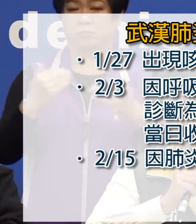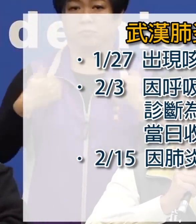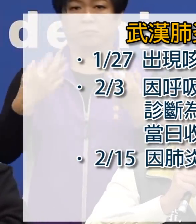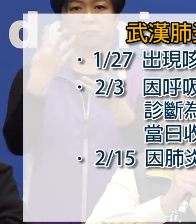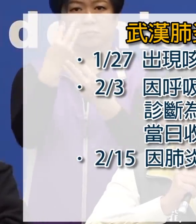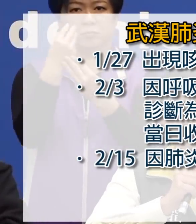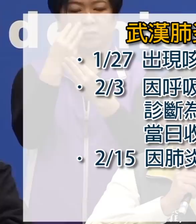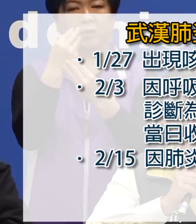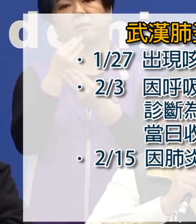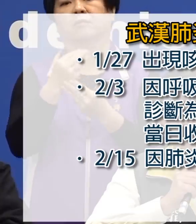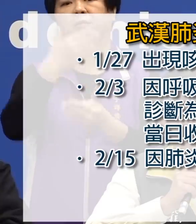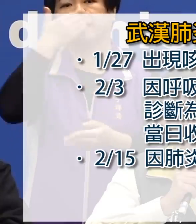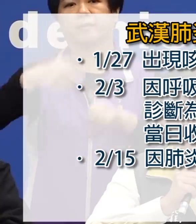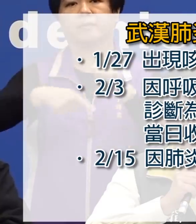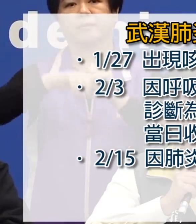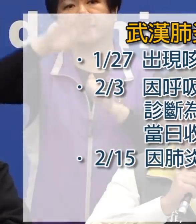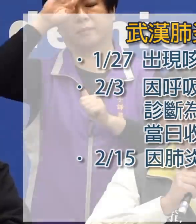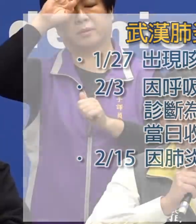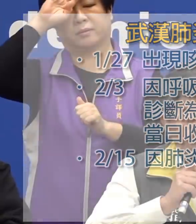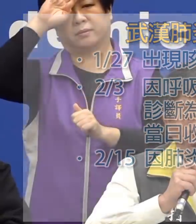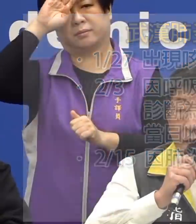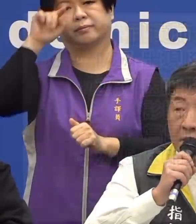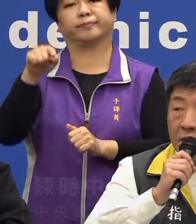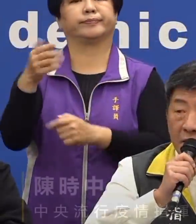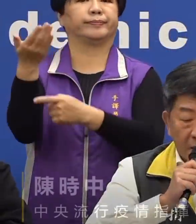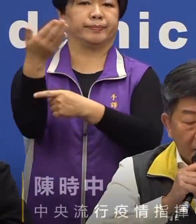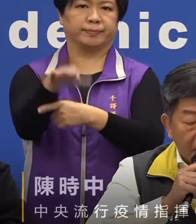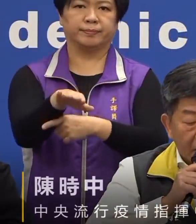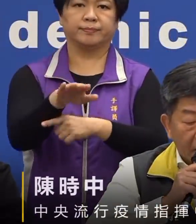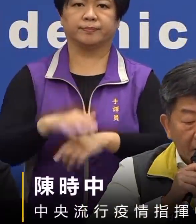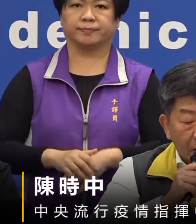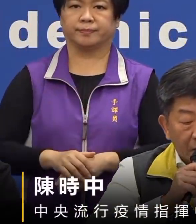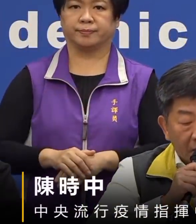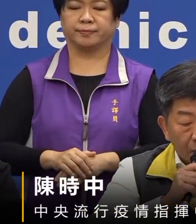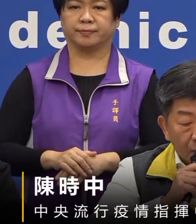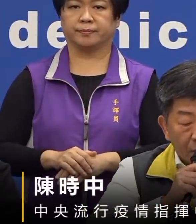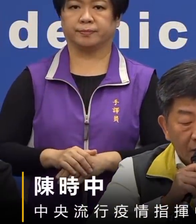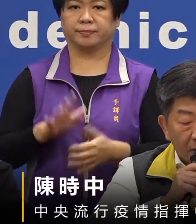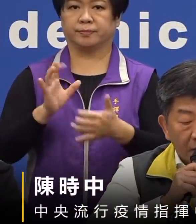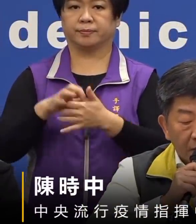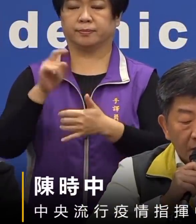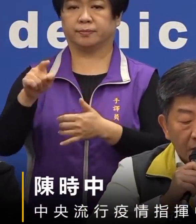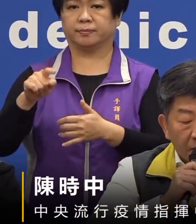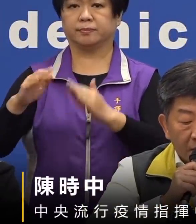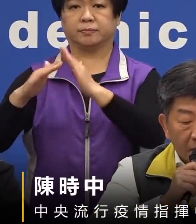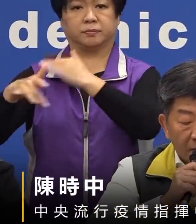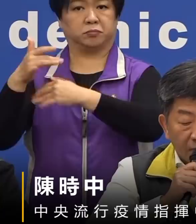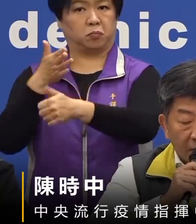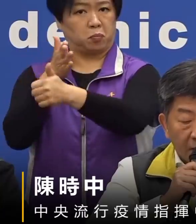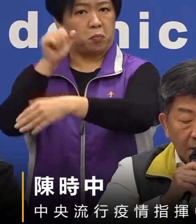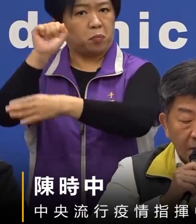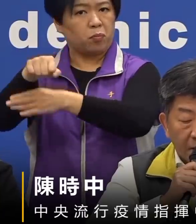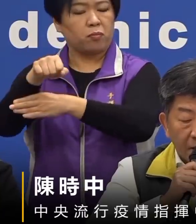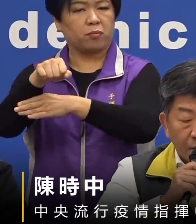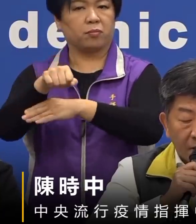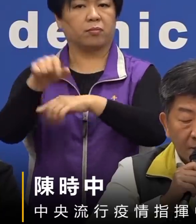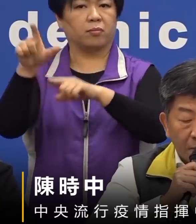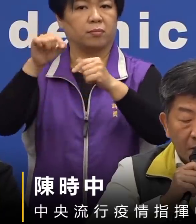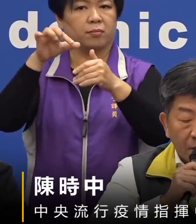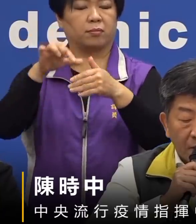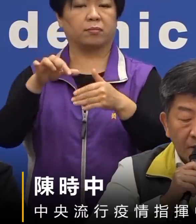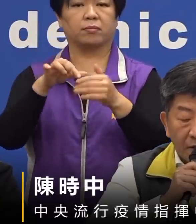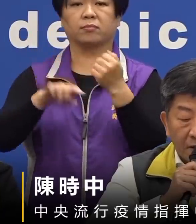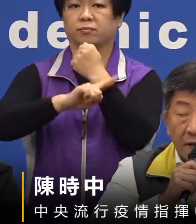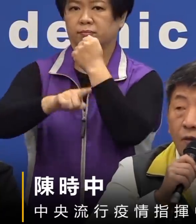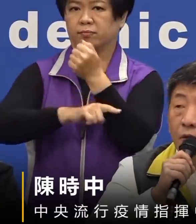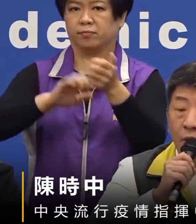炎合并败血症死亡。其遗体经家属同意，将依法定传染